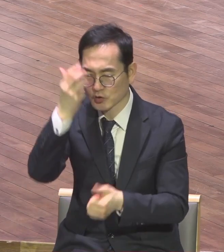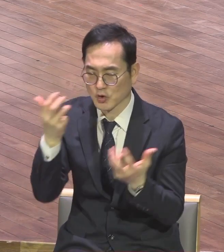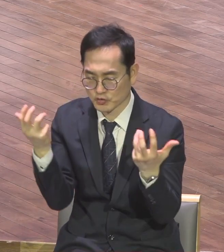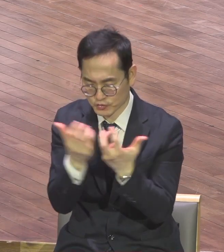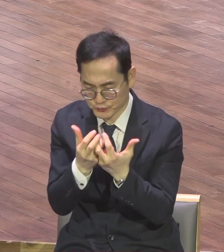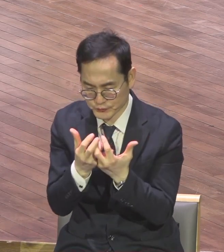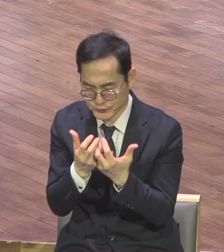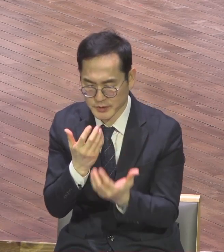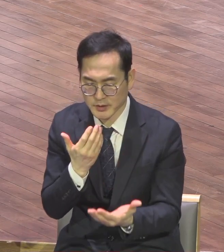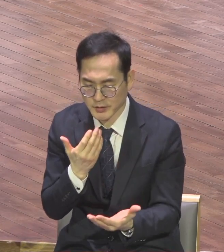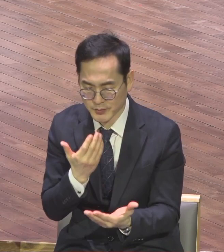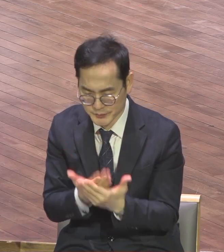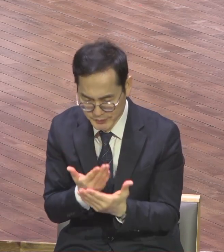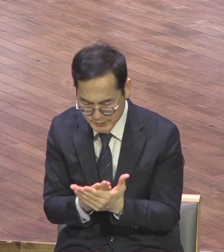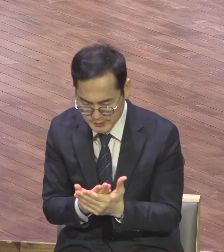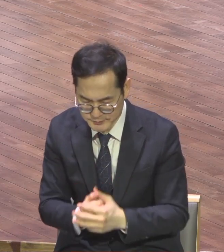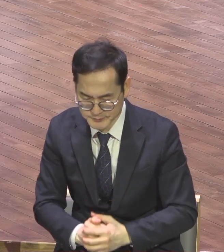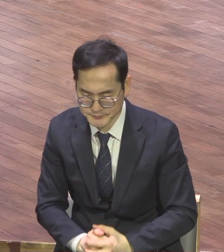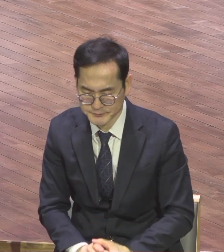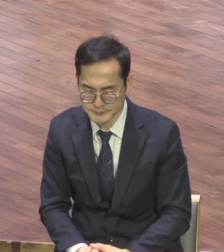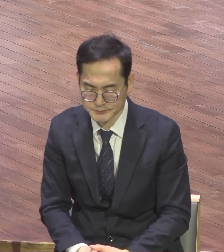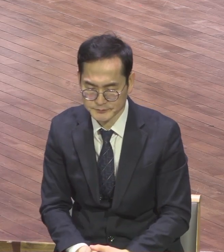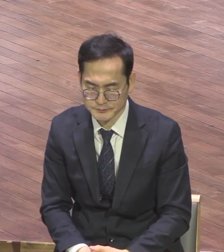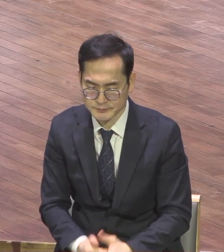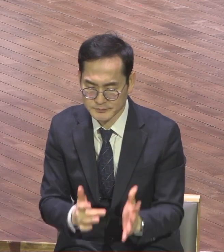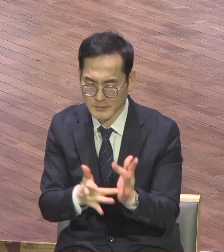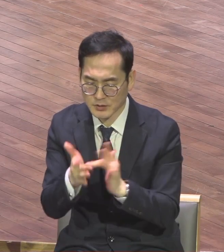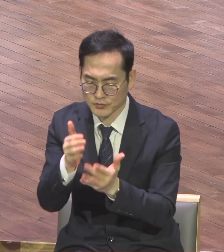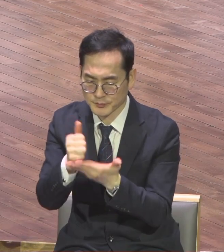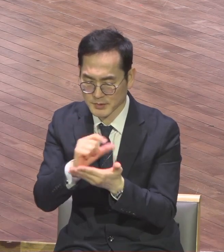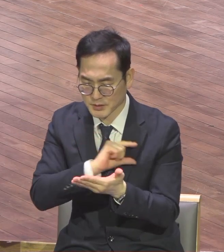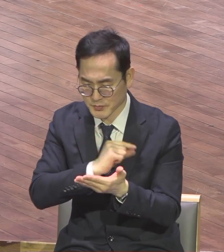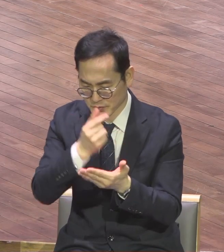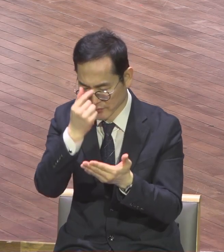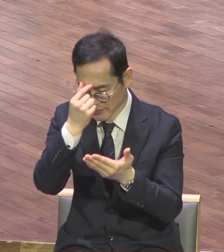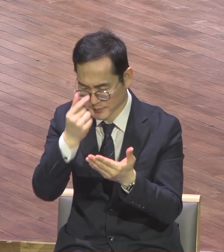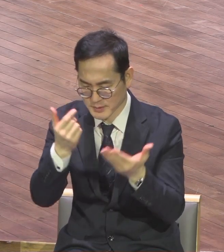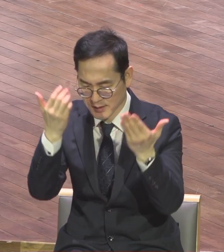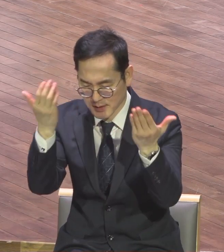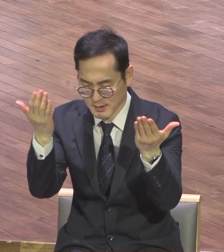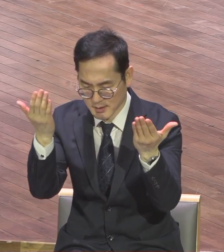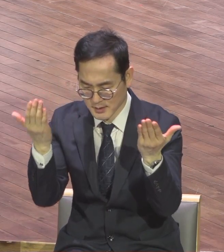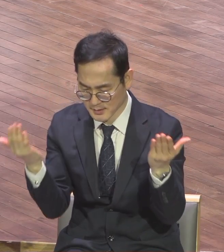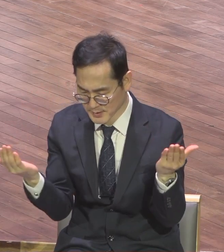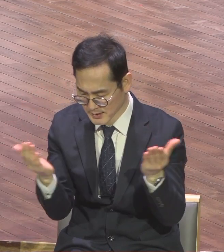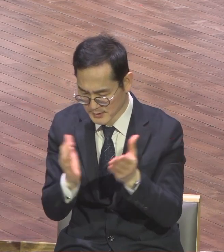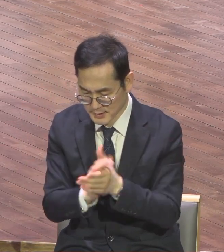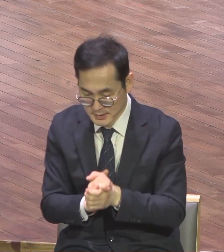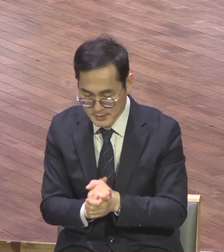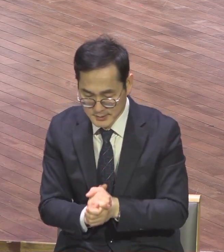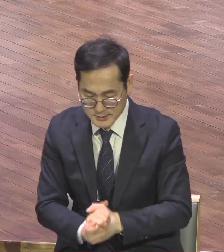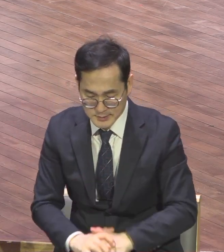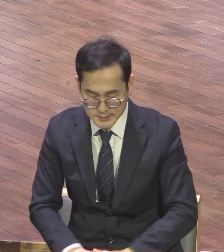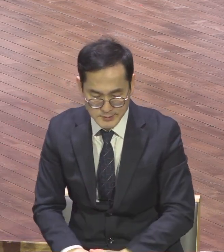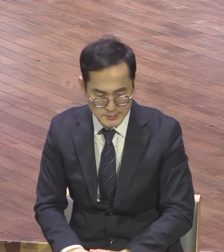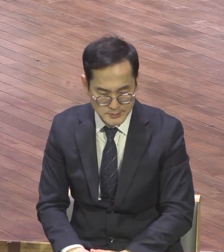충만한 성령의 사람들이 되게 도와주옵소서. 예수의 이름을 받들어 기도합니다. 아멘.